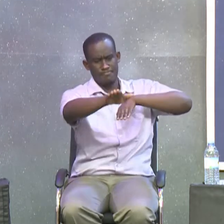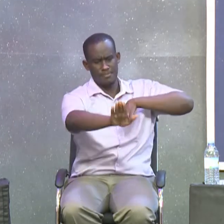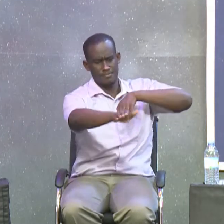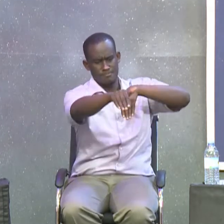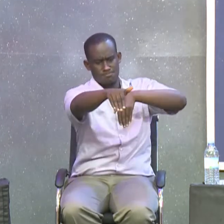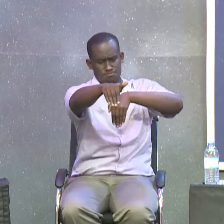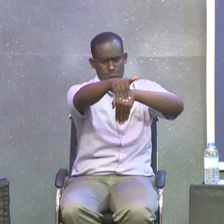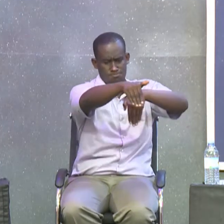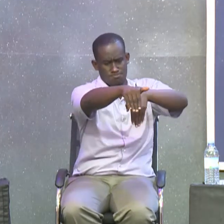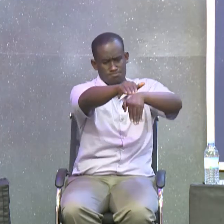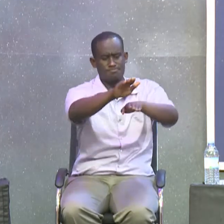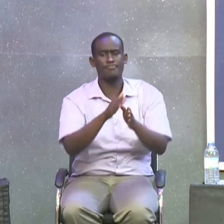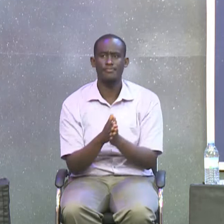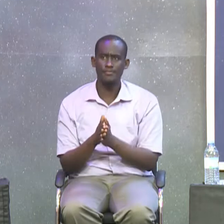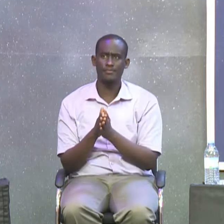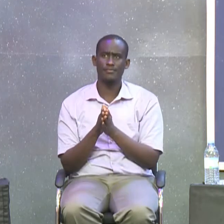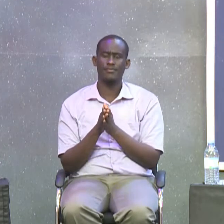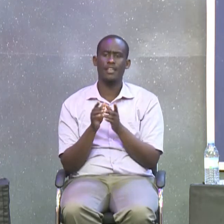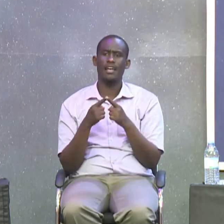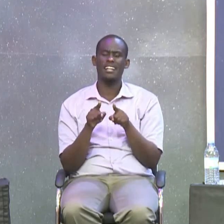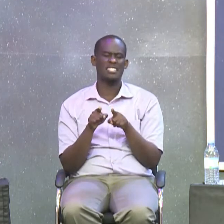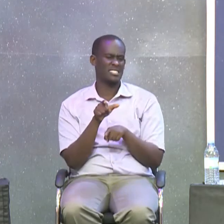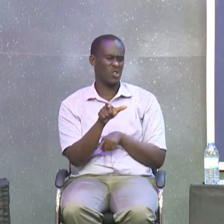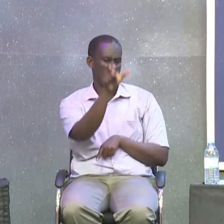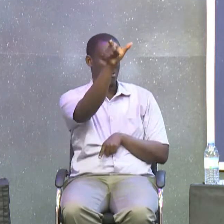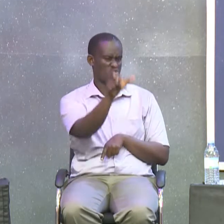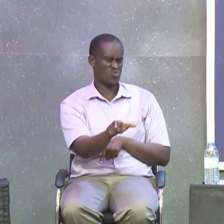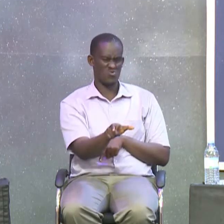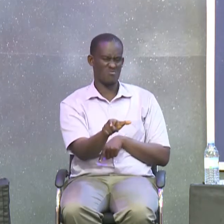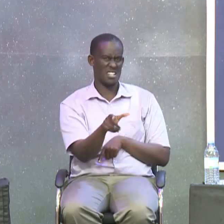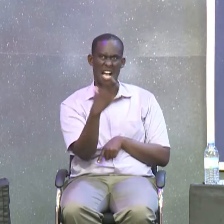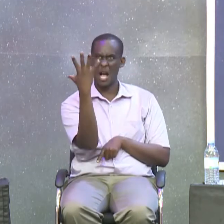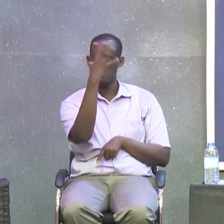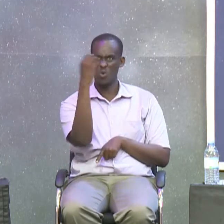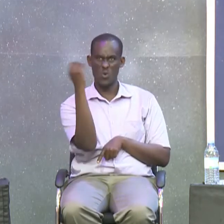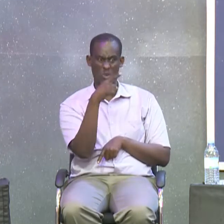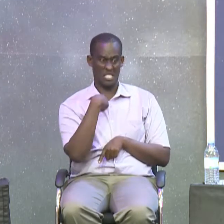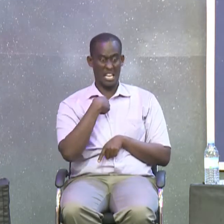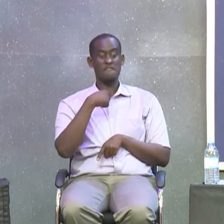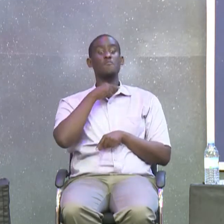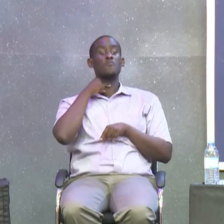entanga bbiri yes yali mulungi bw'oyimirira ng'ayimirira